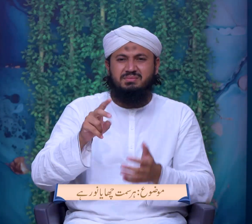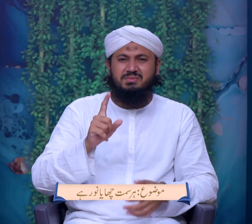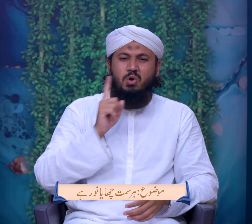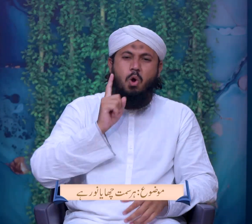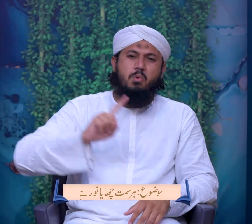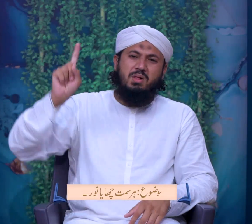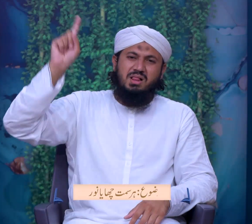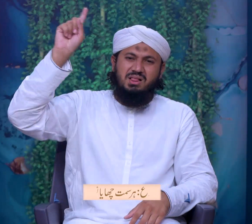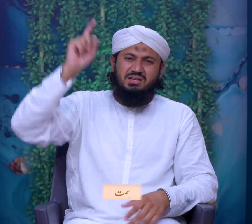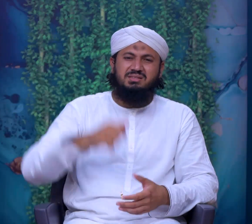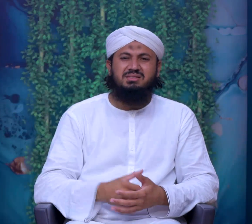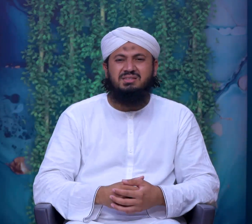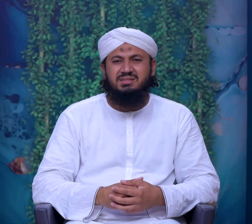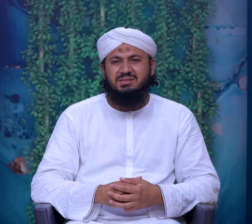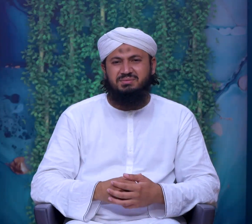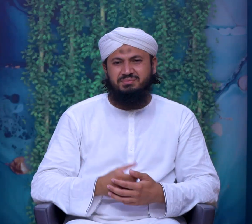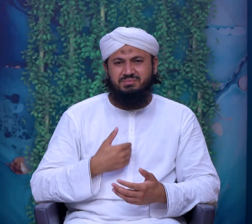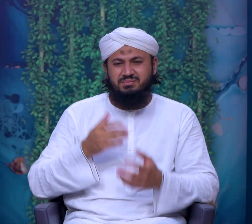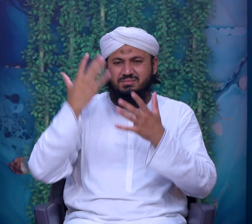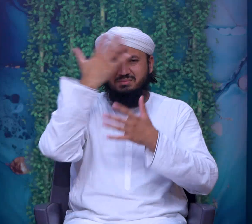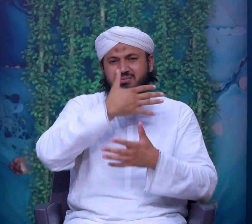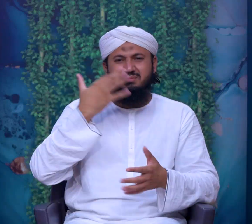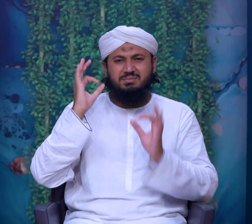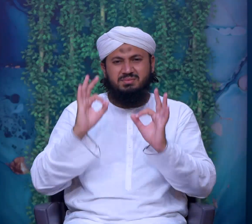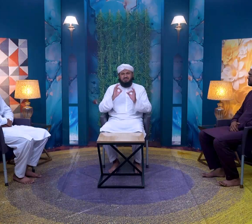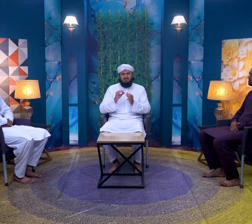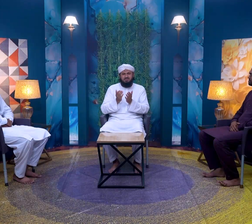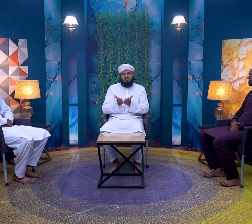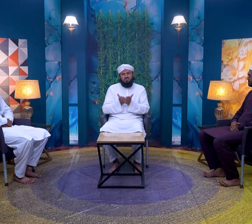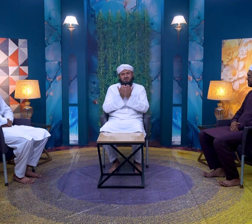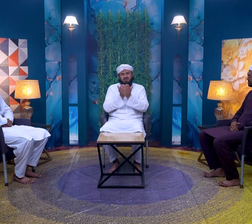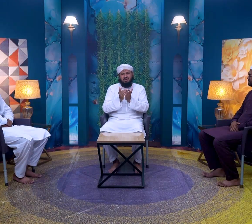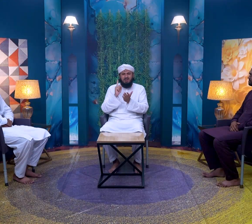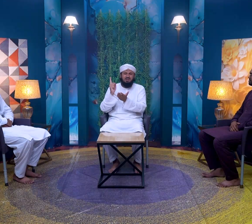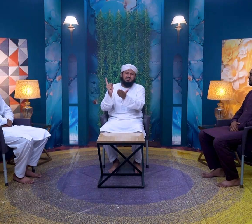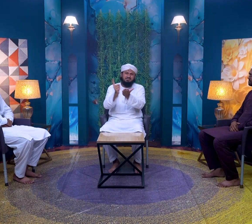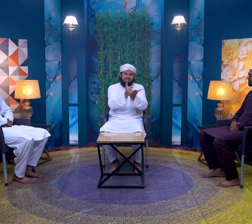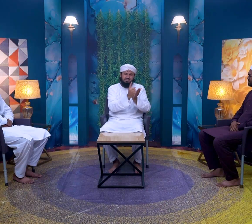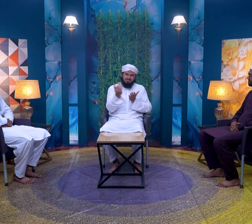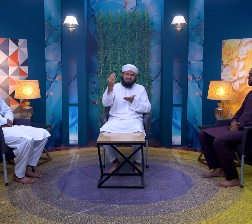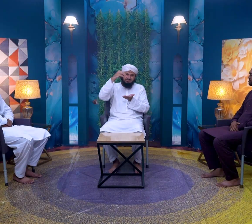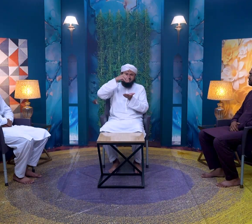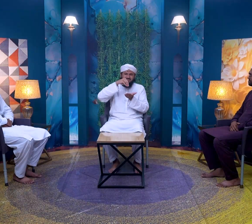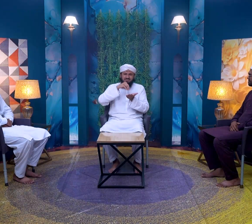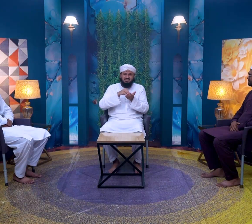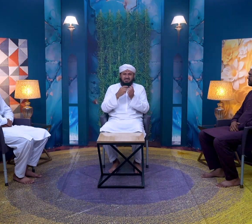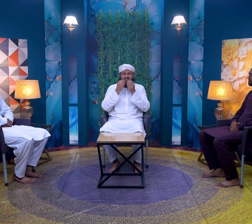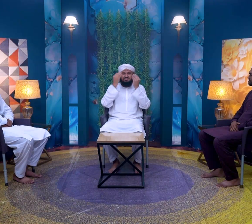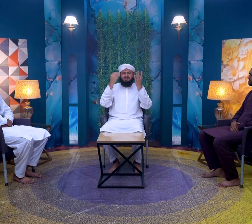میں گدا تو بادشاہ بھر دے پیالہ نور کا، نور دن دونا تیرا دے ڈال صدقہ نور کا،